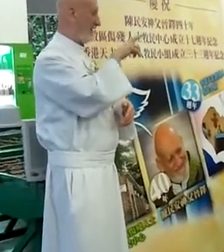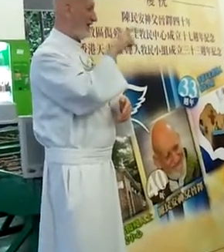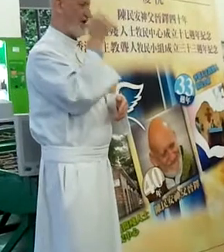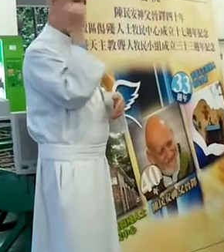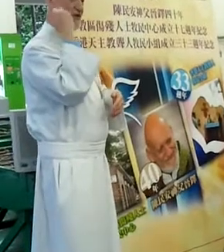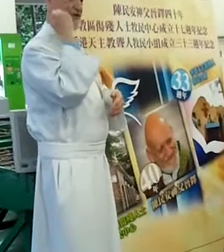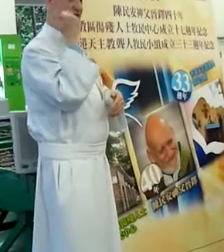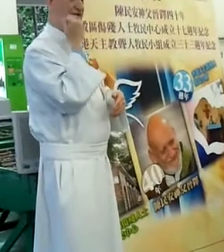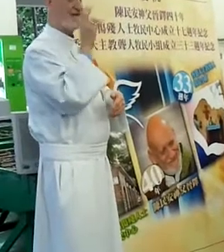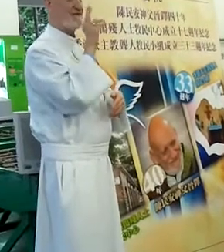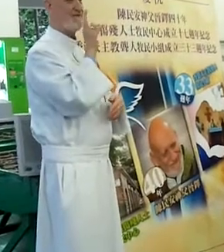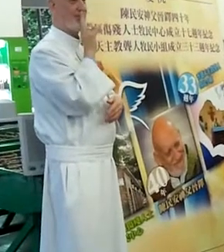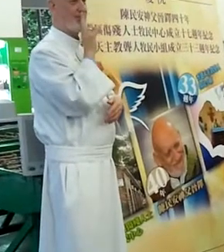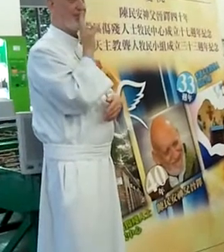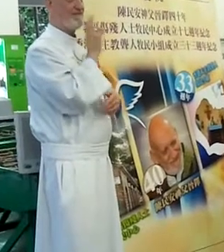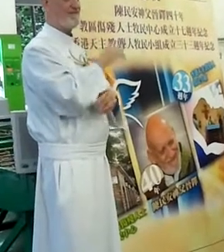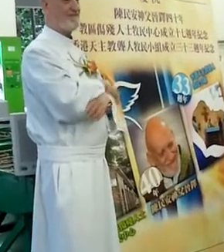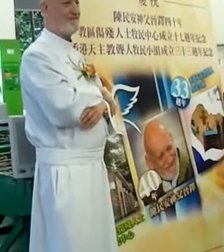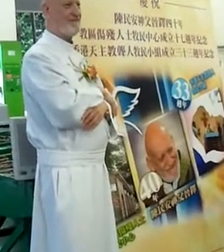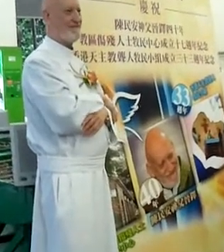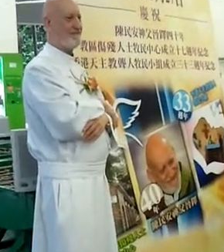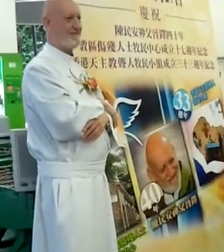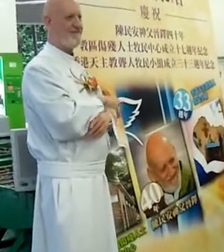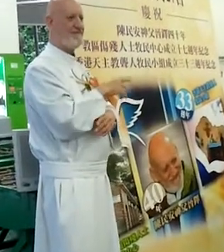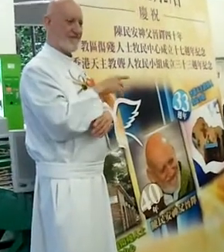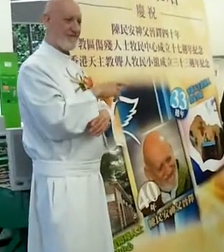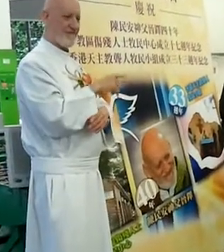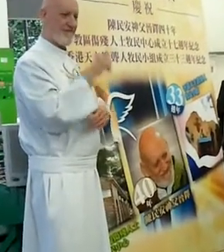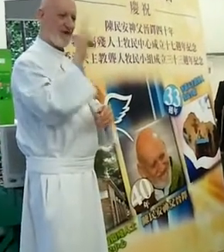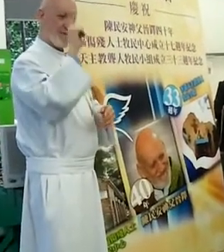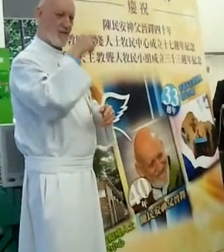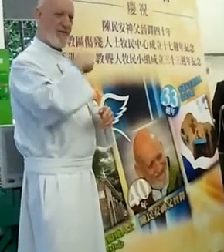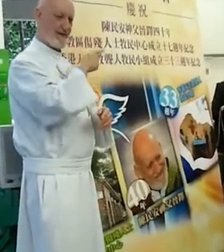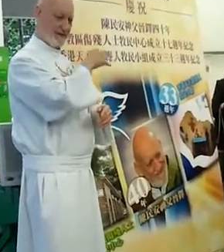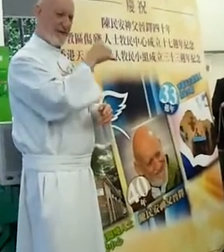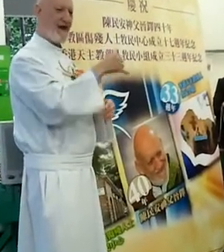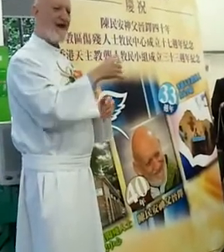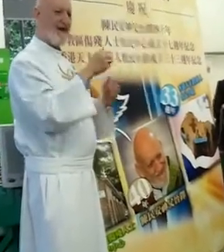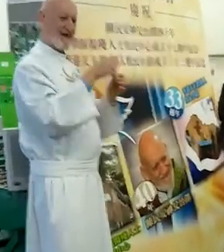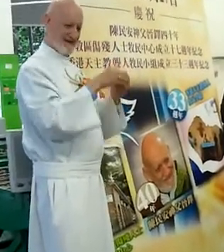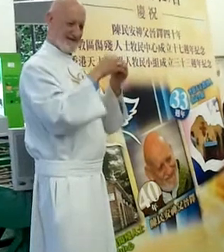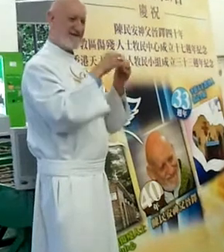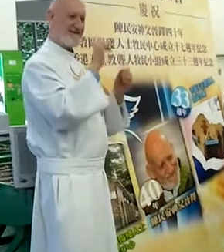嘅進程係點樣樣。啲農人嘅天主教朋友咧只可以坐喺度